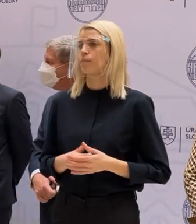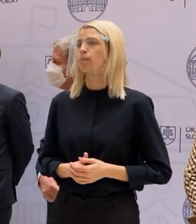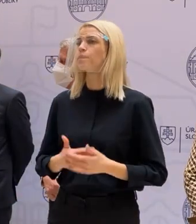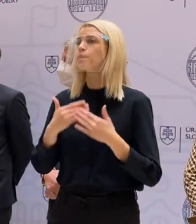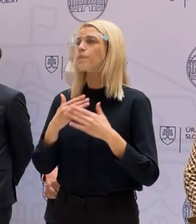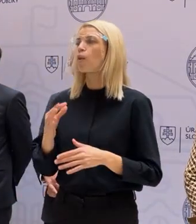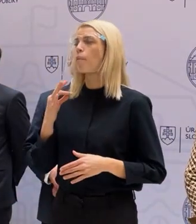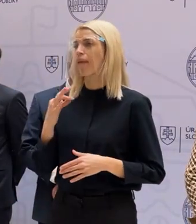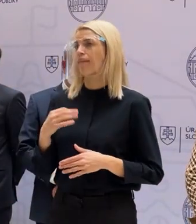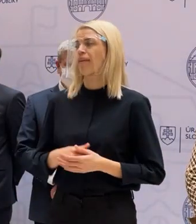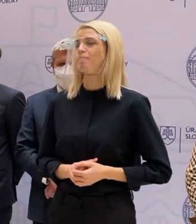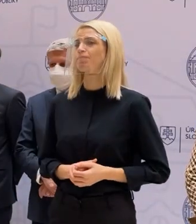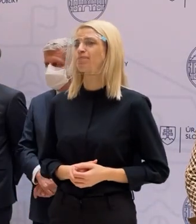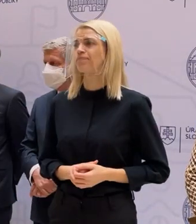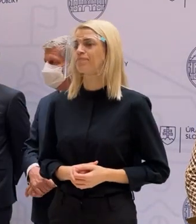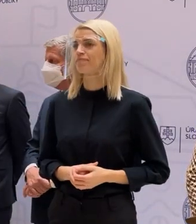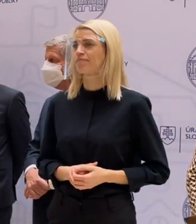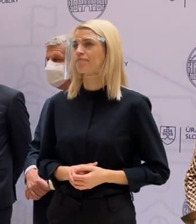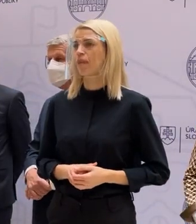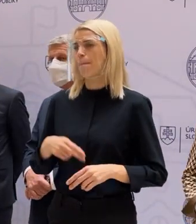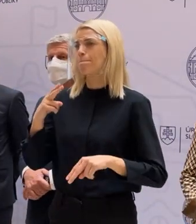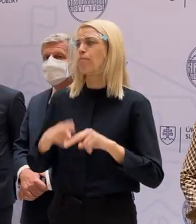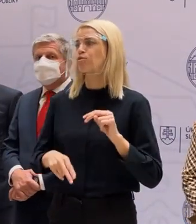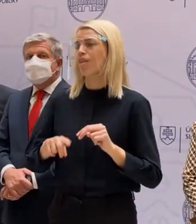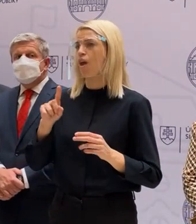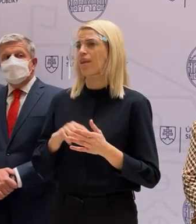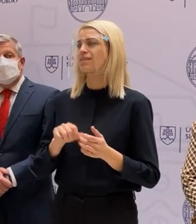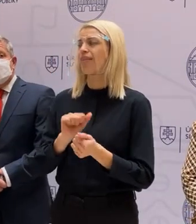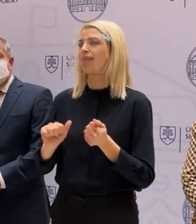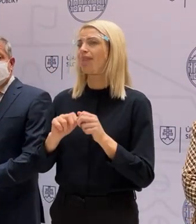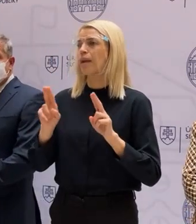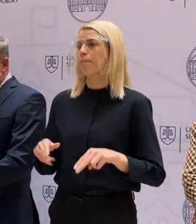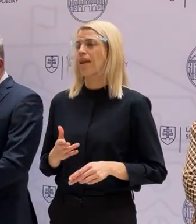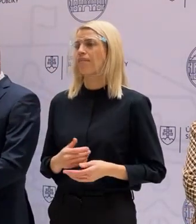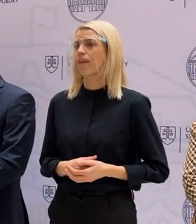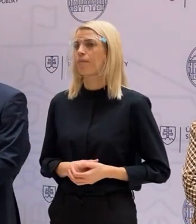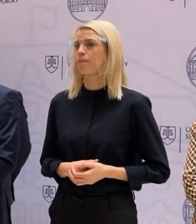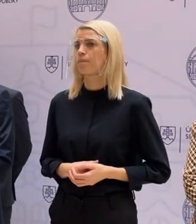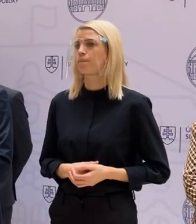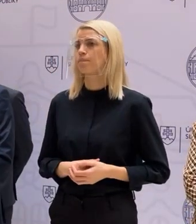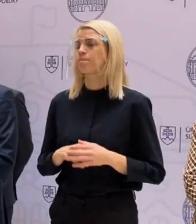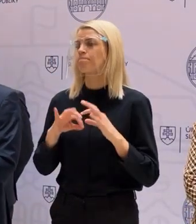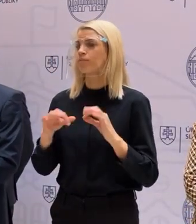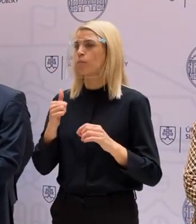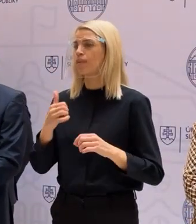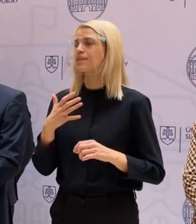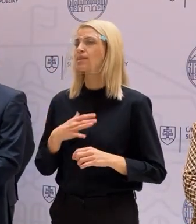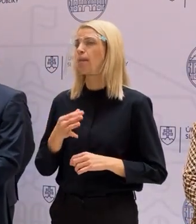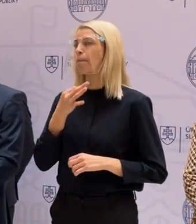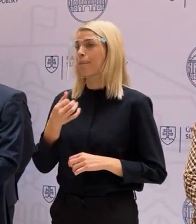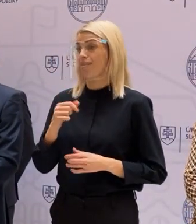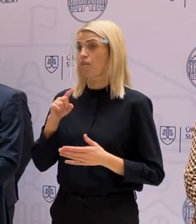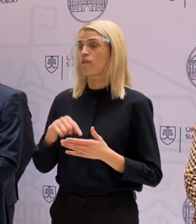Pre ďalší pracovný program pána ministra posledná otázka, denník Pravda, nech sa páči. Dobrý deň. Ja by som sa teda spýtal, keď mám jednu